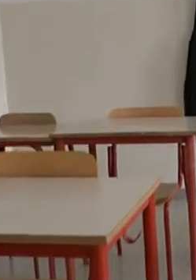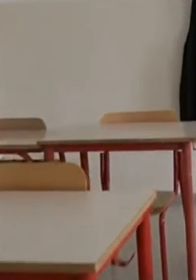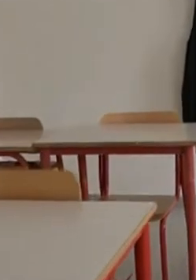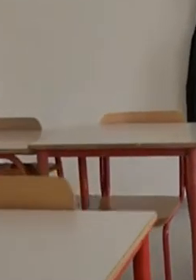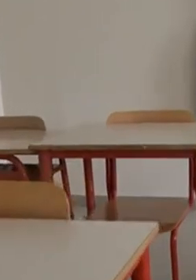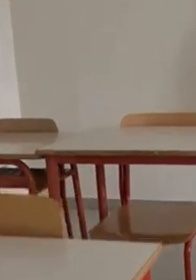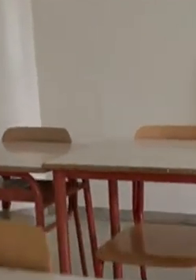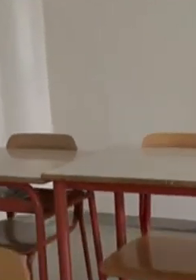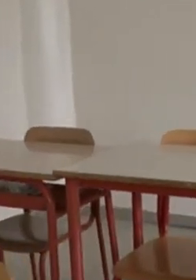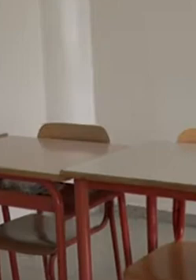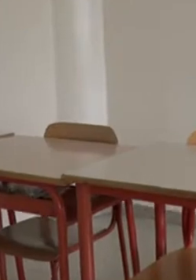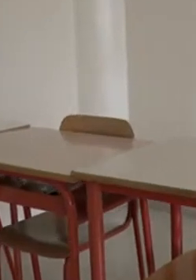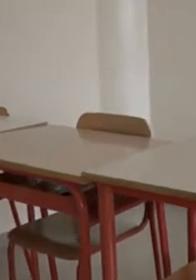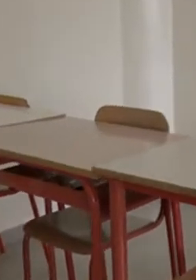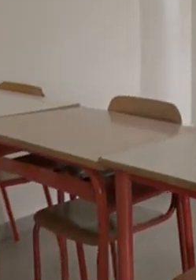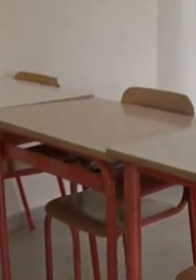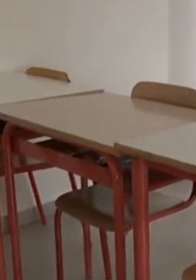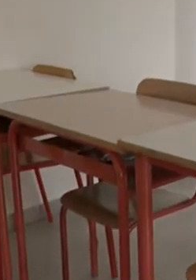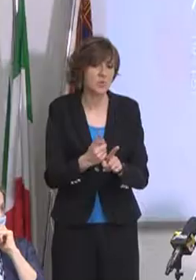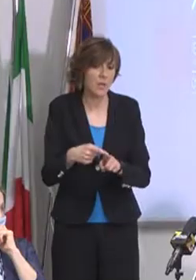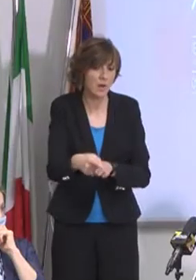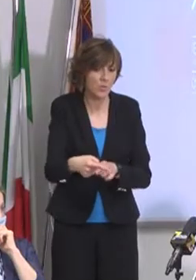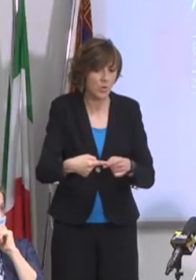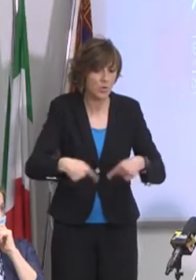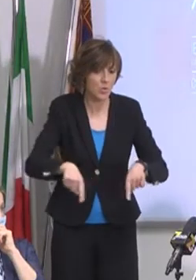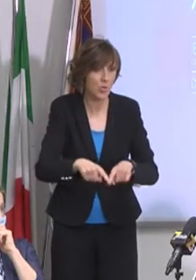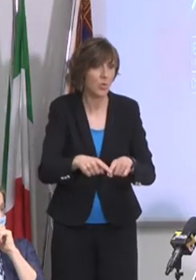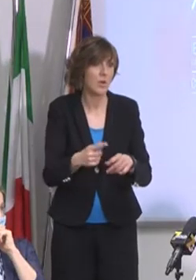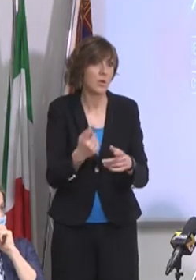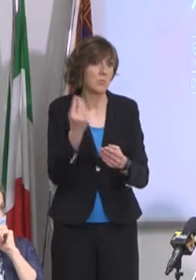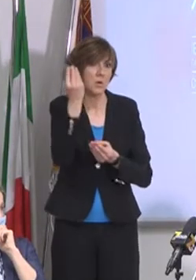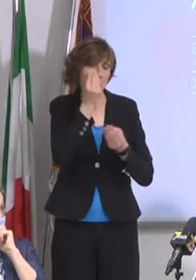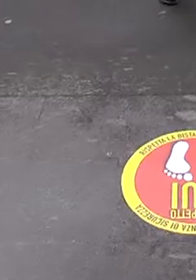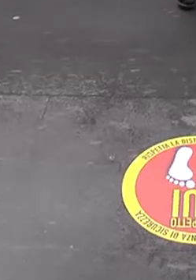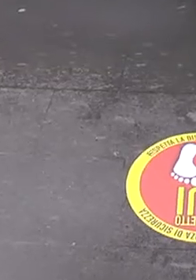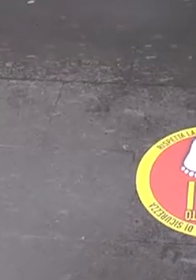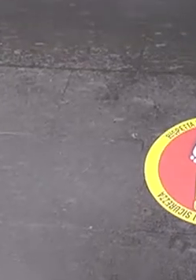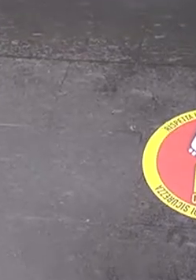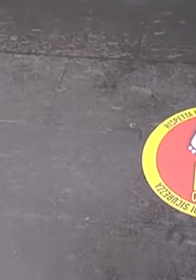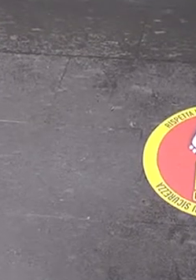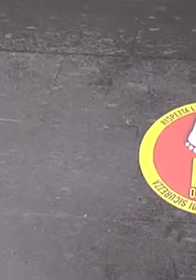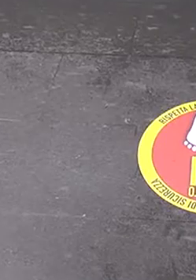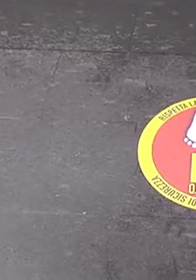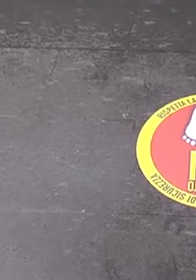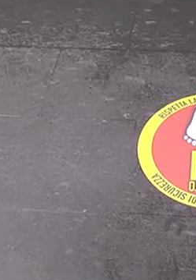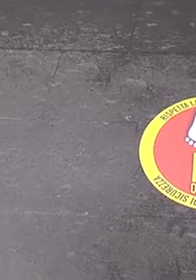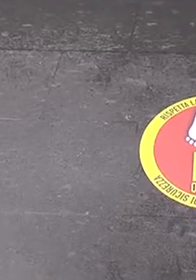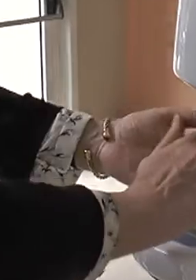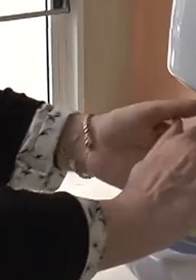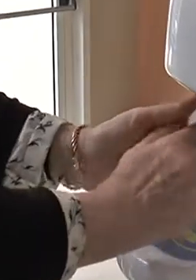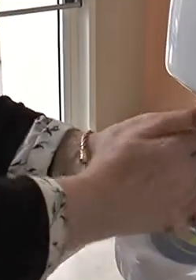le scuole adesso faremo una riunione vi parleremo però penso che sia attraverso il 14 non è una data ovviamente mano a